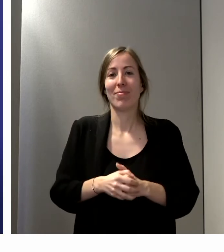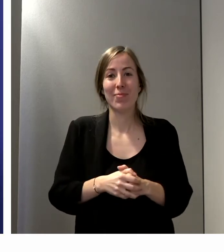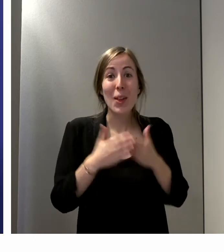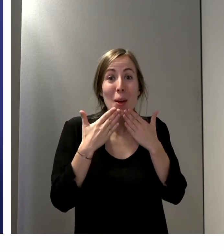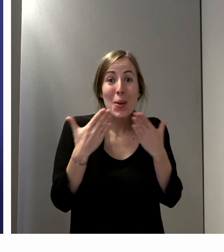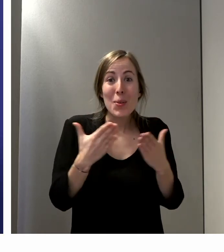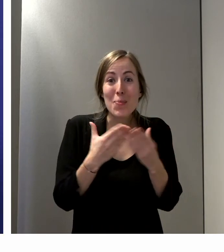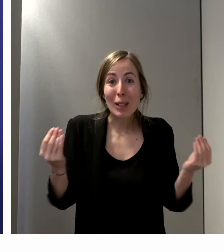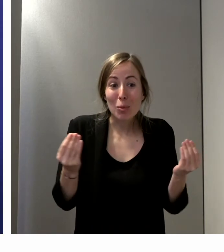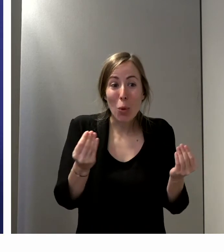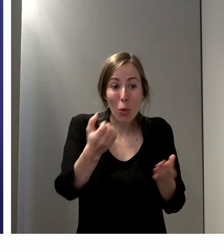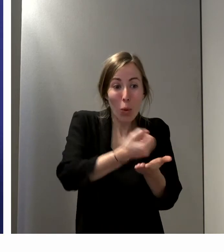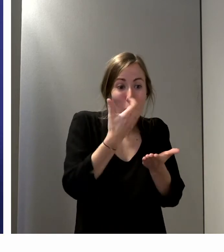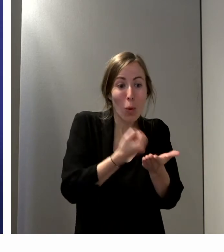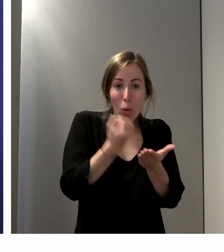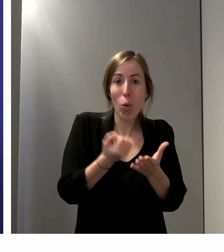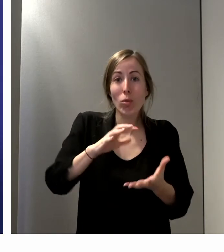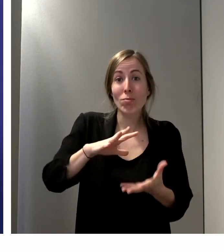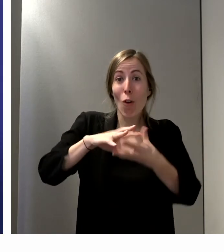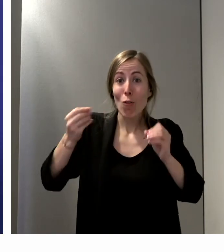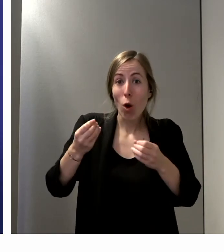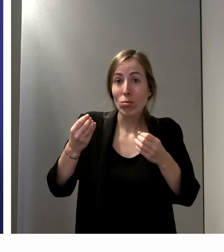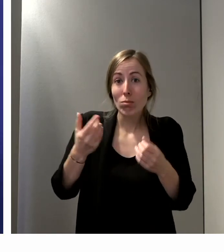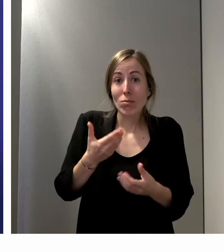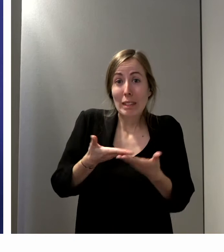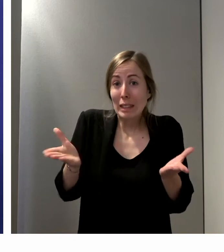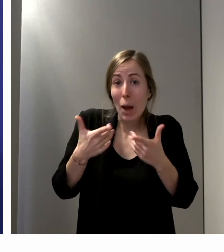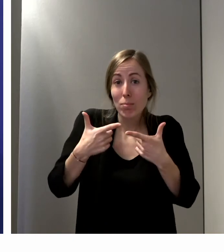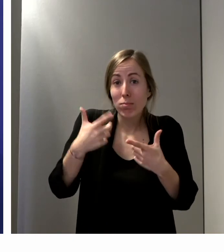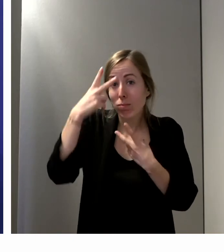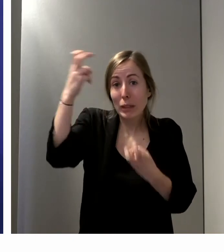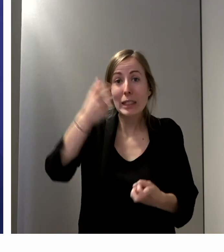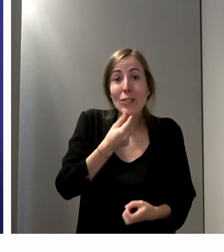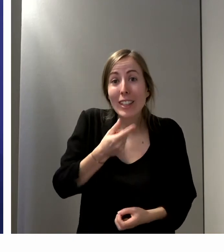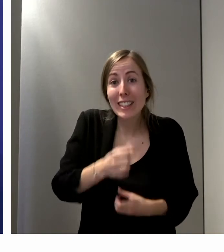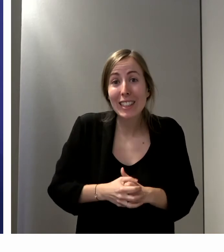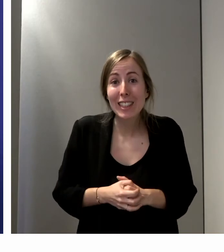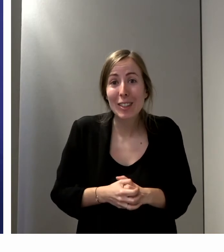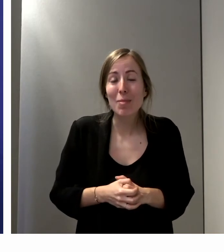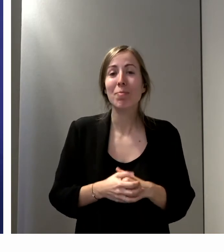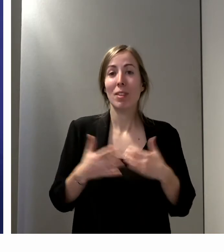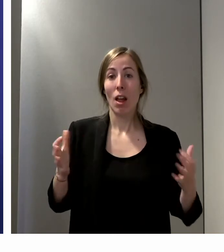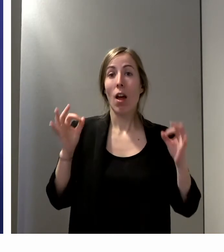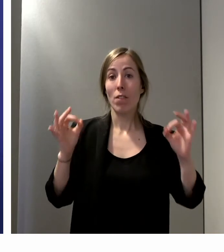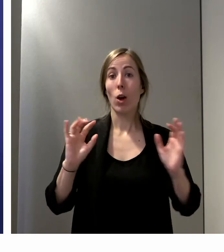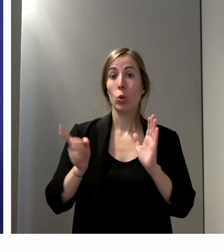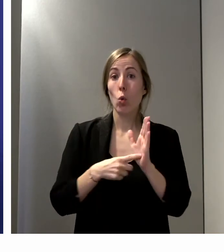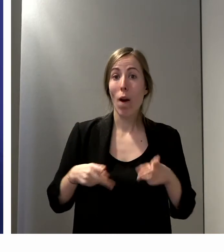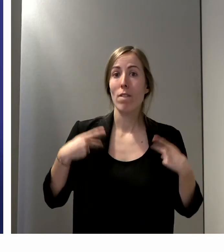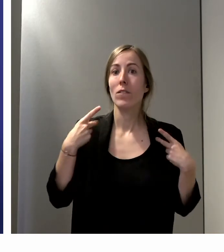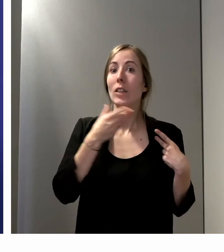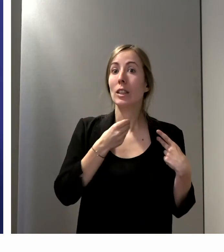ces précisions extrêmement accessibles pour tout à chacun. Vraiment, la précision que le droit à la vie sexuelle